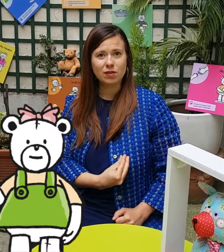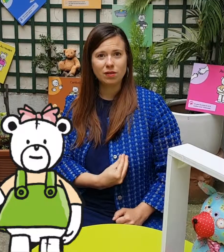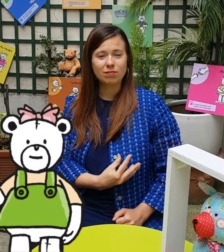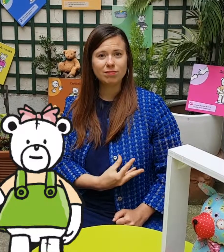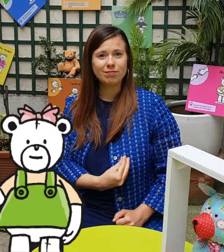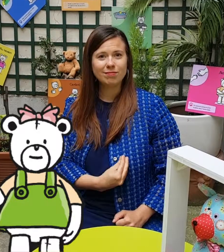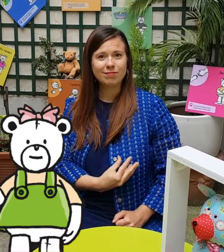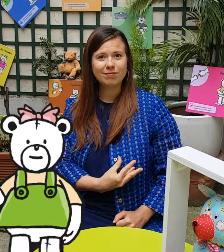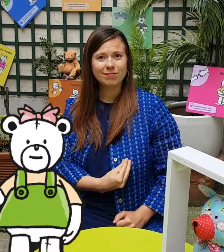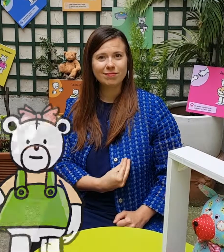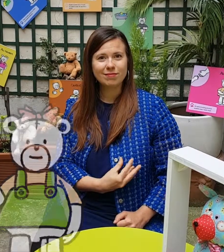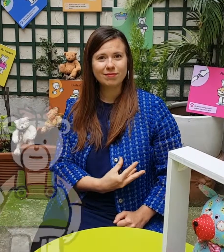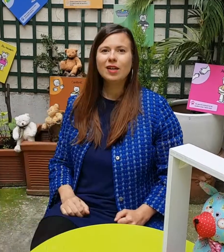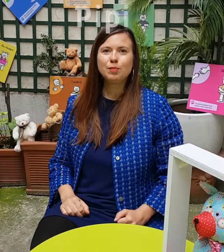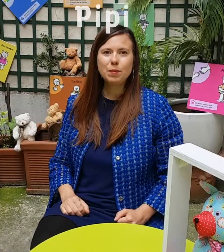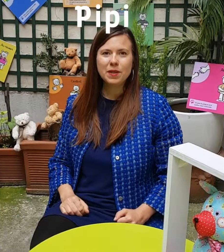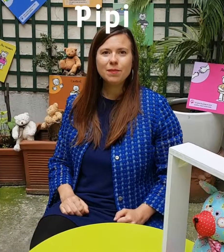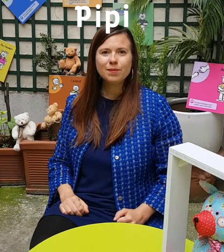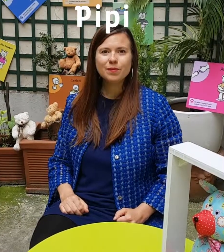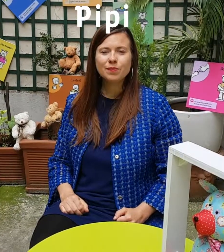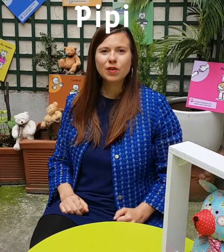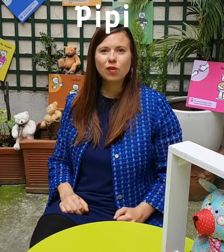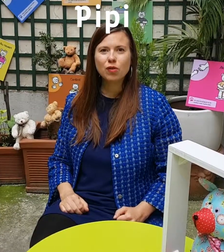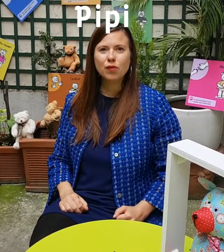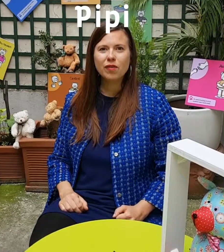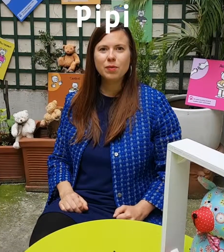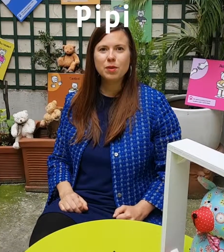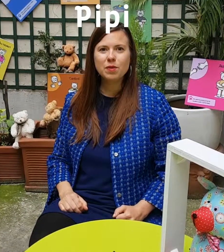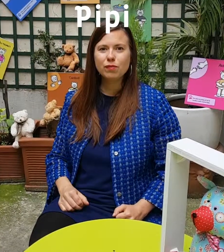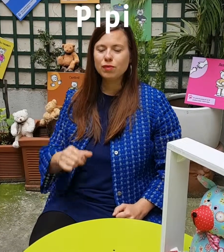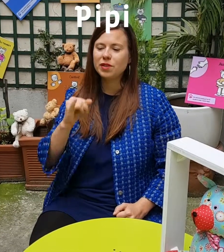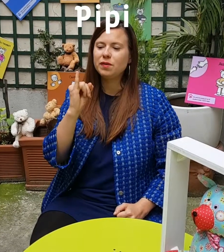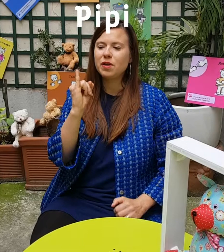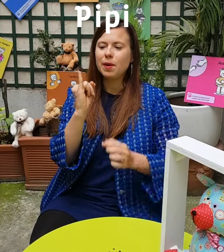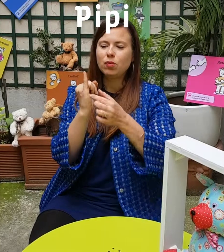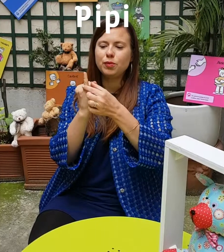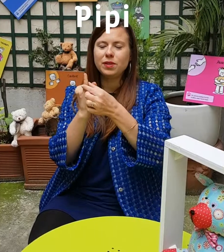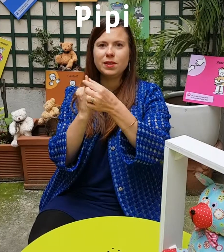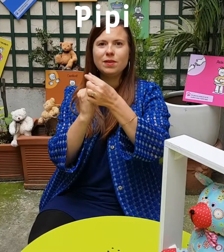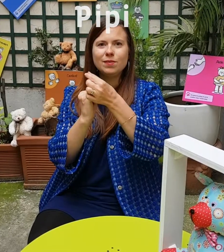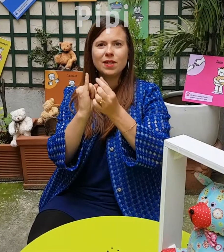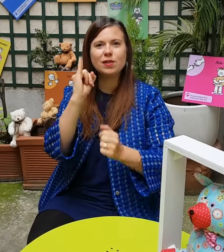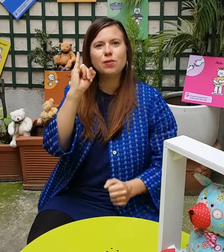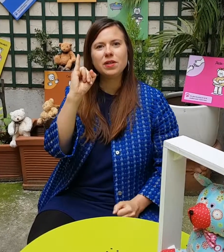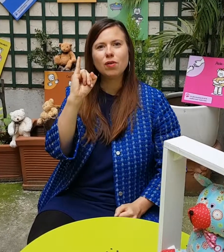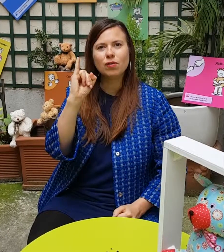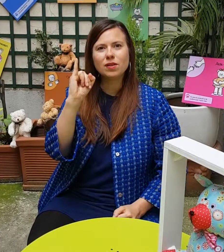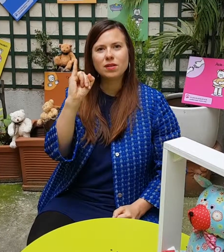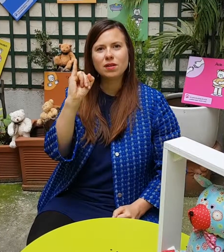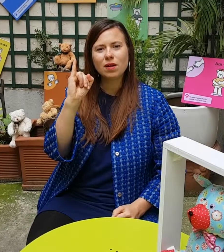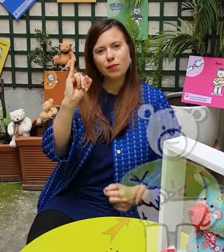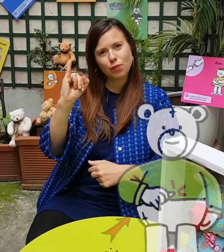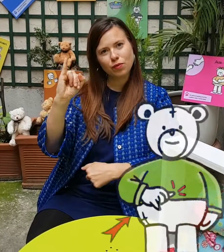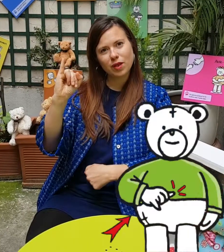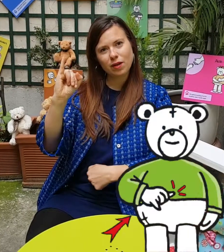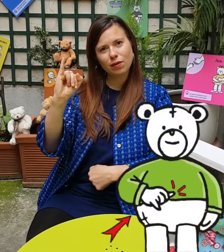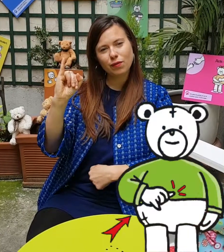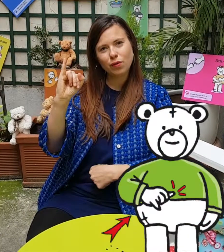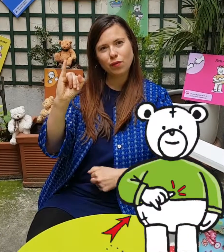téter. Pipi. Quand l'enfant a fait pipi, vous le signifiez par le petit i, ça c'est le i en langue des signes, et vous montrez votre